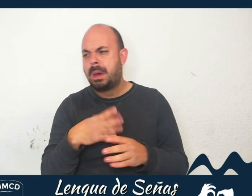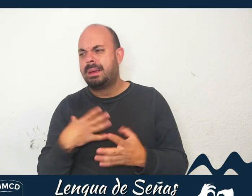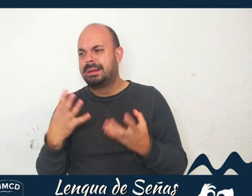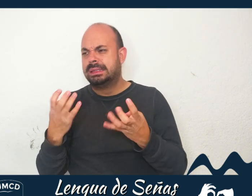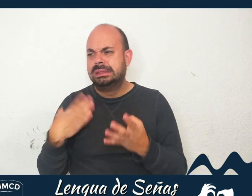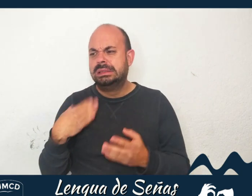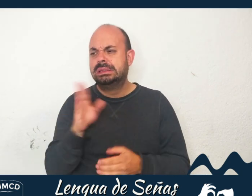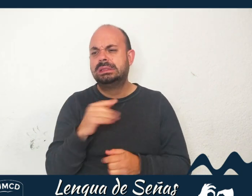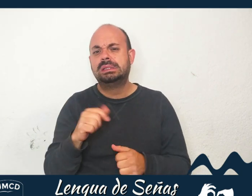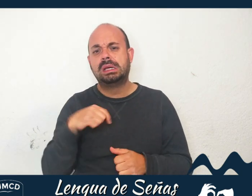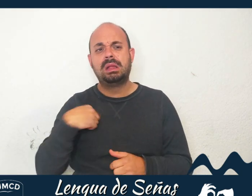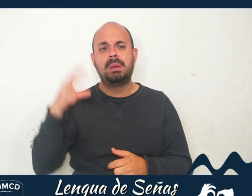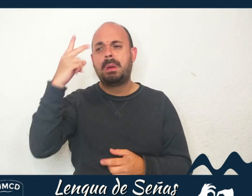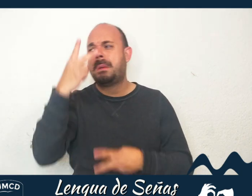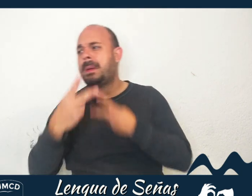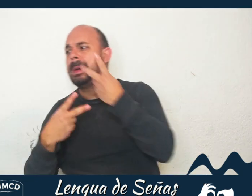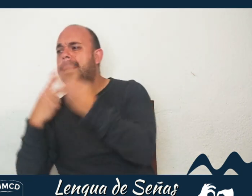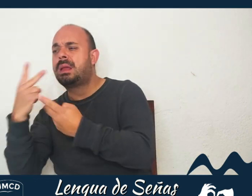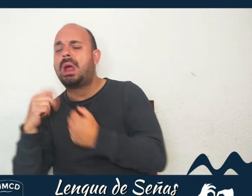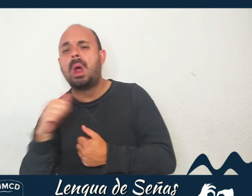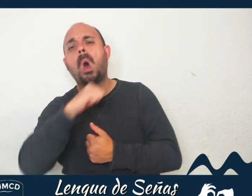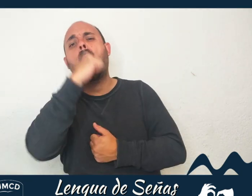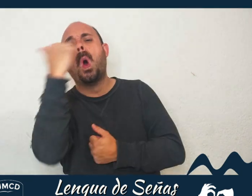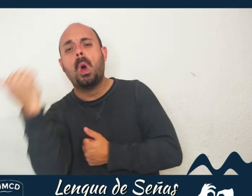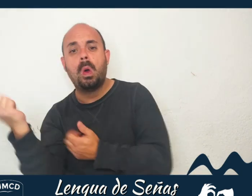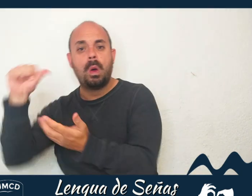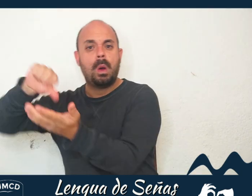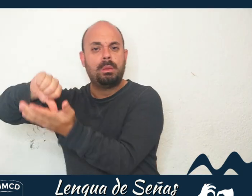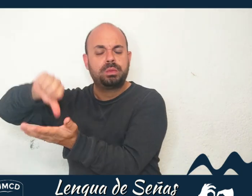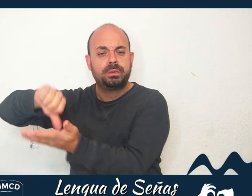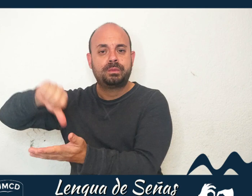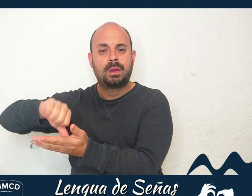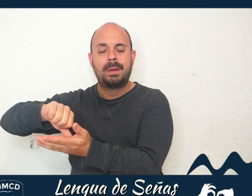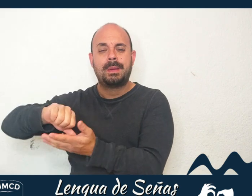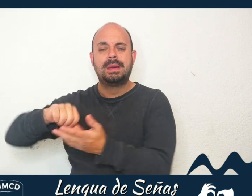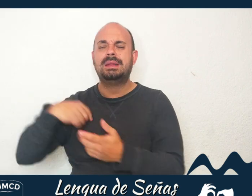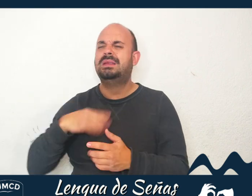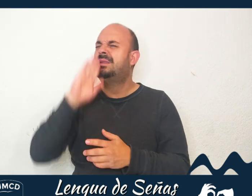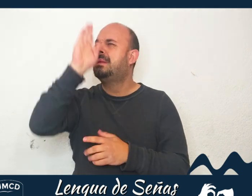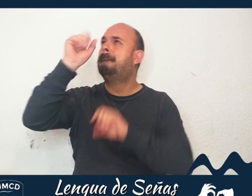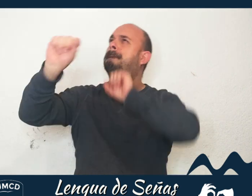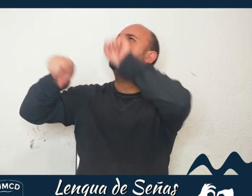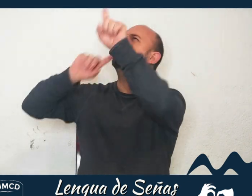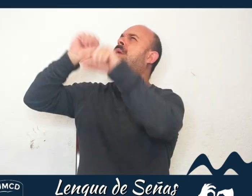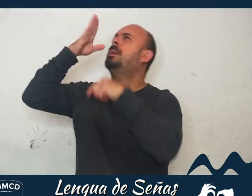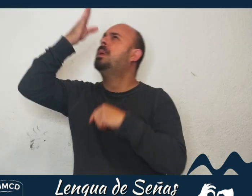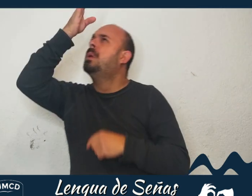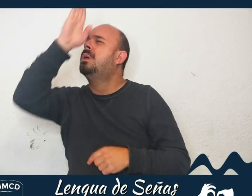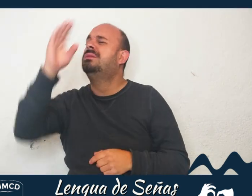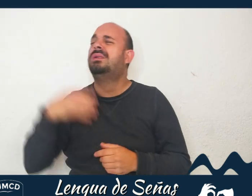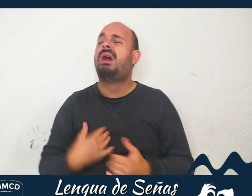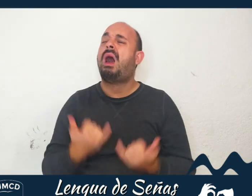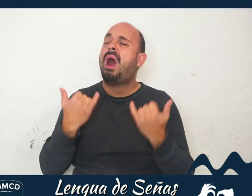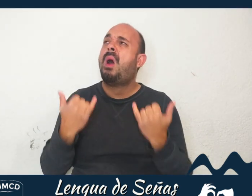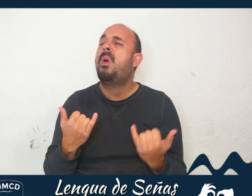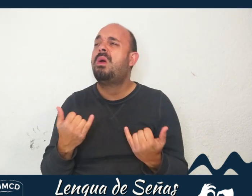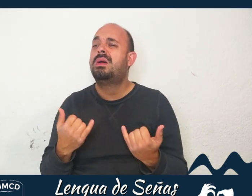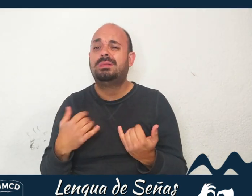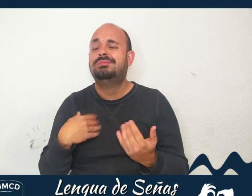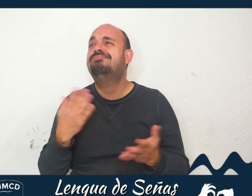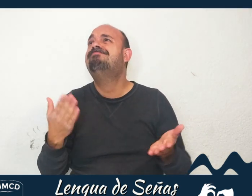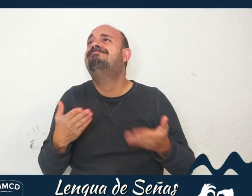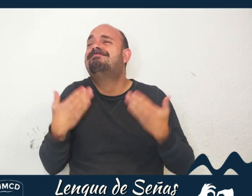a predicar el Evangelio. Pablo estaba muy atento a las oportunidades que Dios constantemente le estaba abriendo, y